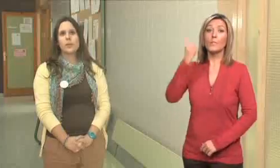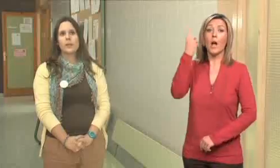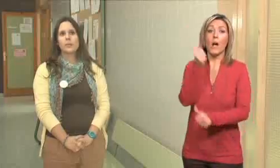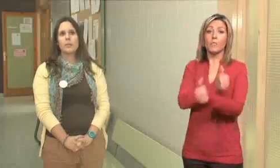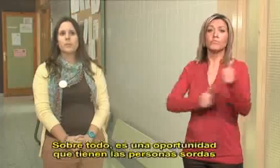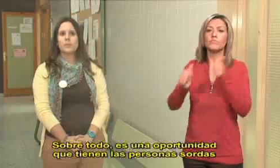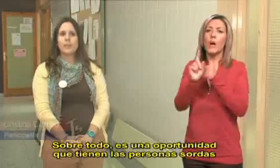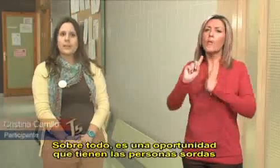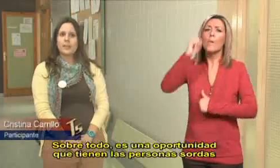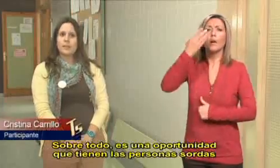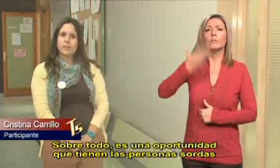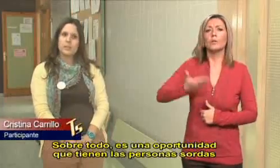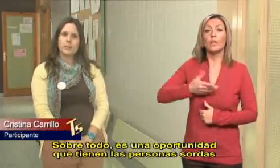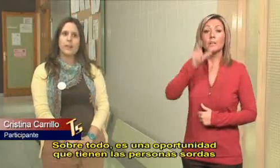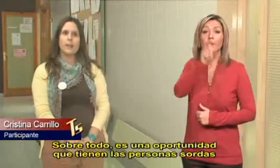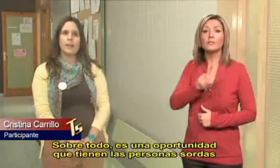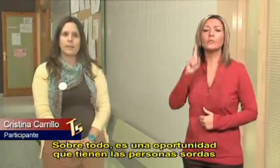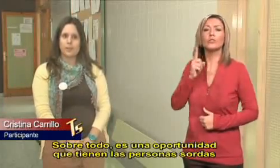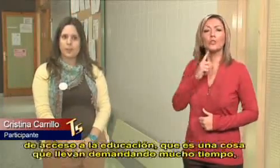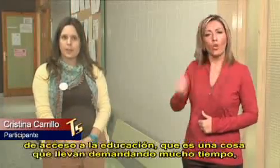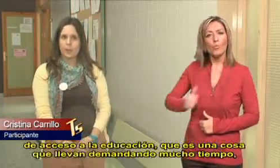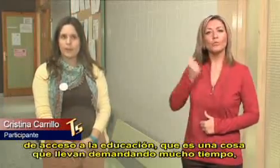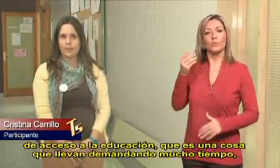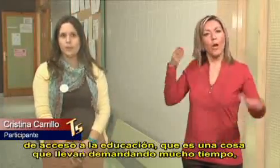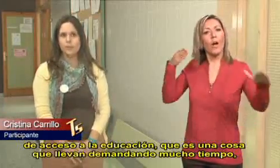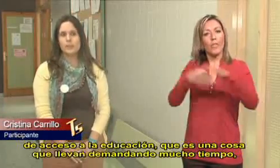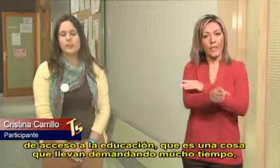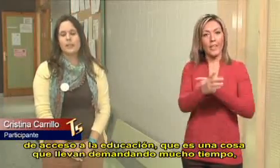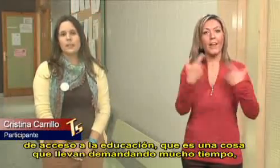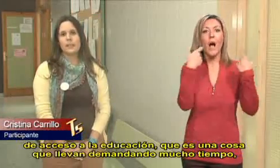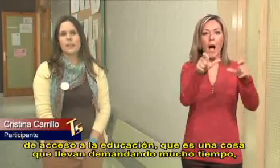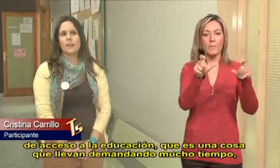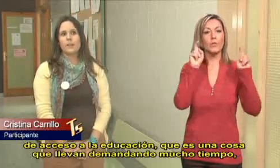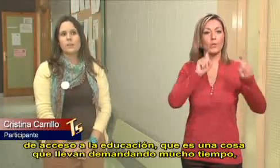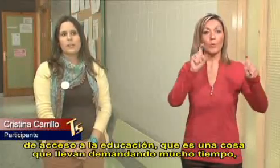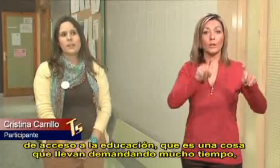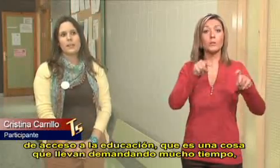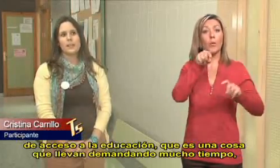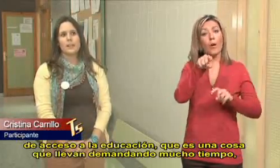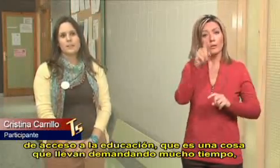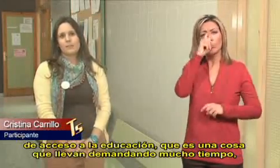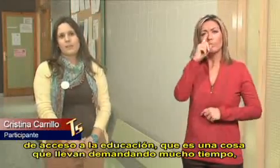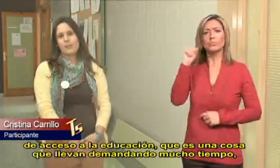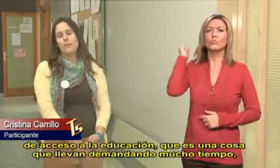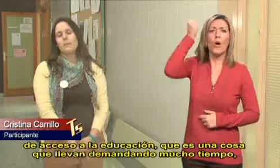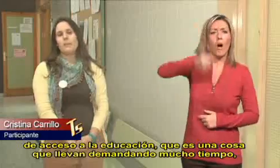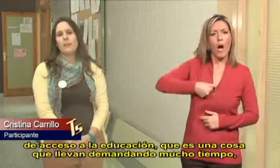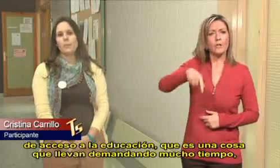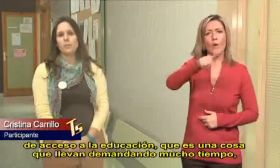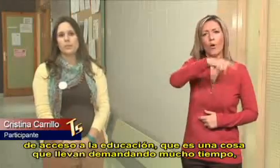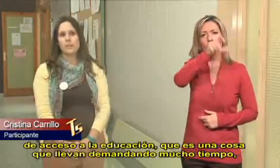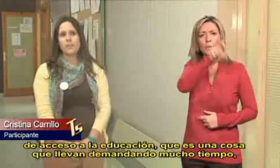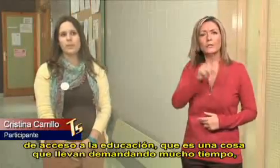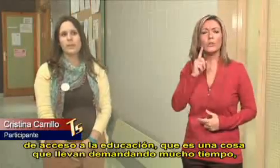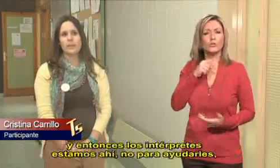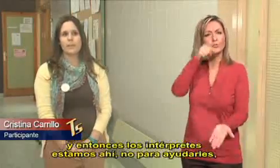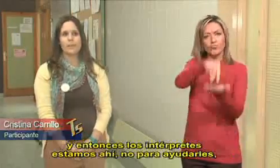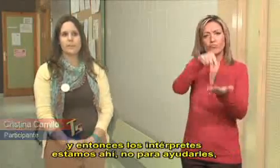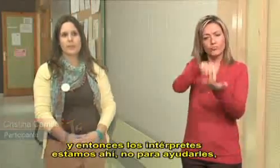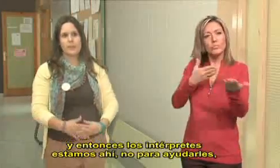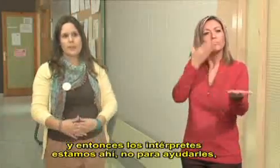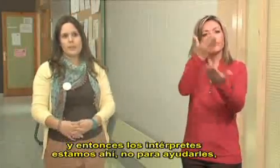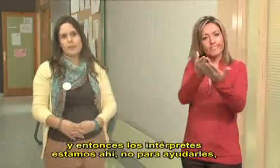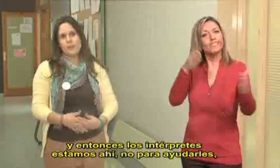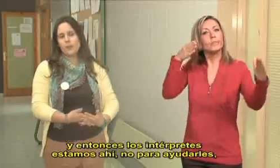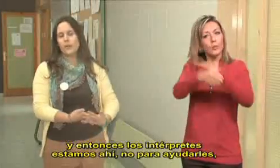Sobre todo es una oportunidad que tiene la persona sorda el acceso a la educación, que es una cosa que llevan demandando mucho tiempo, entonces,